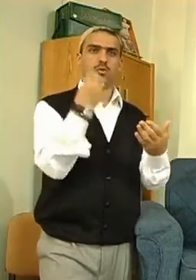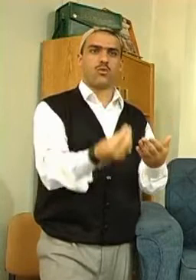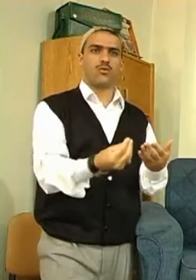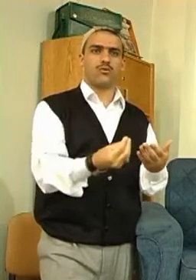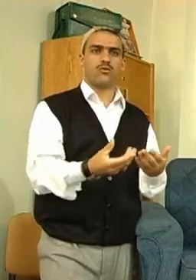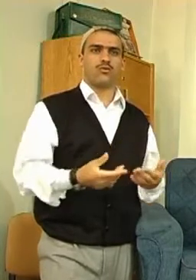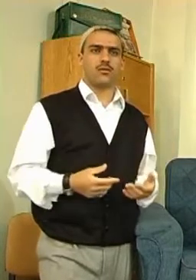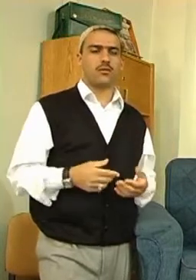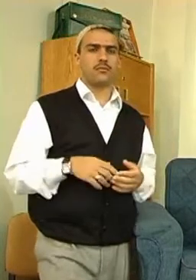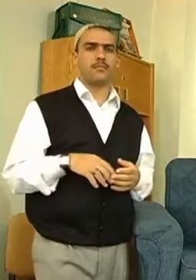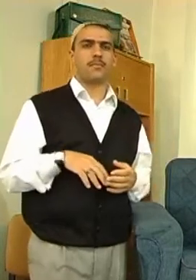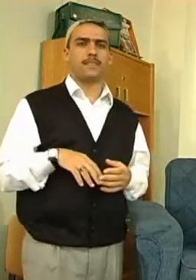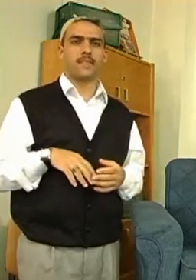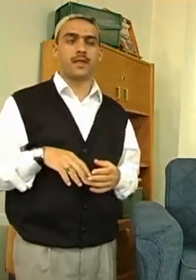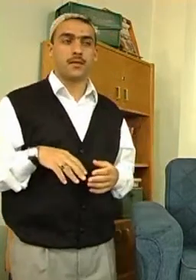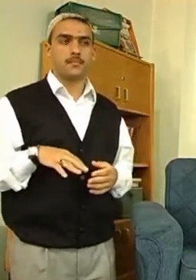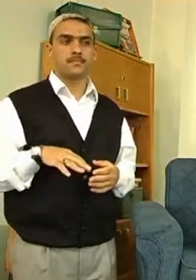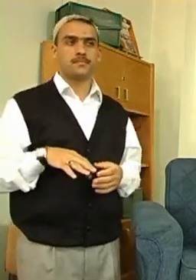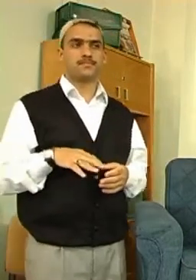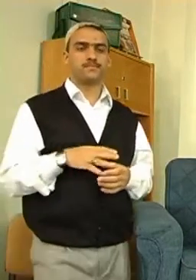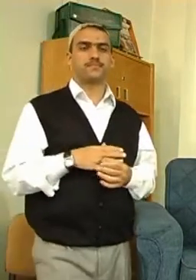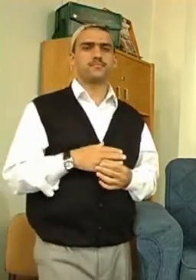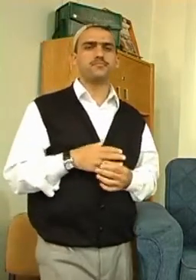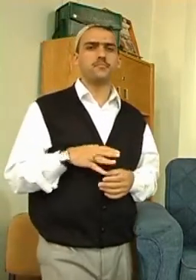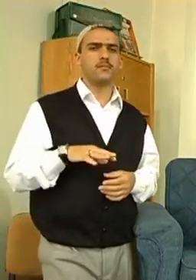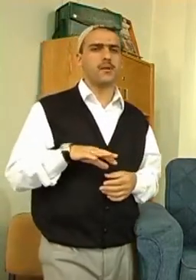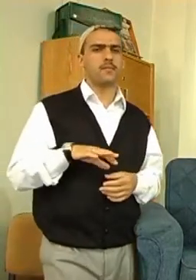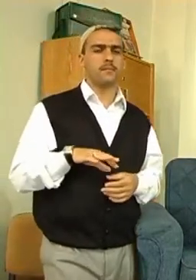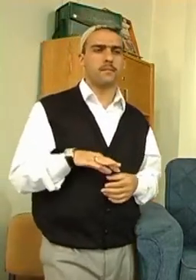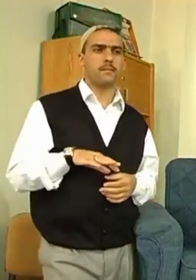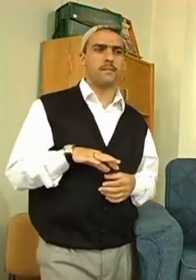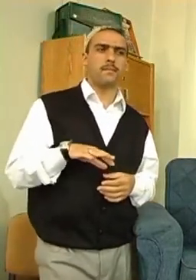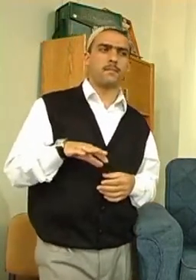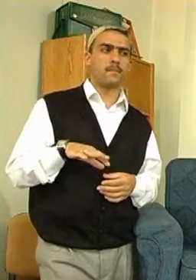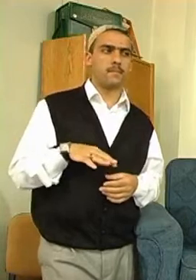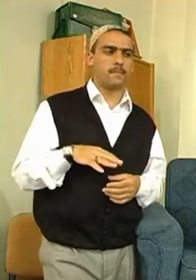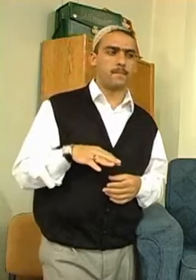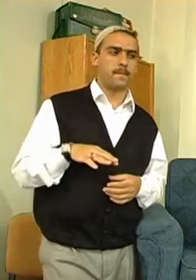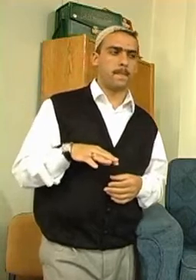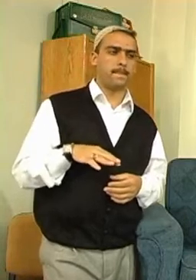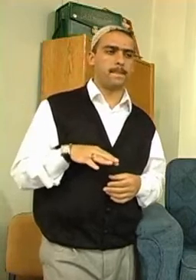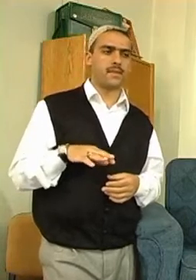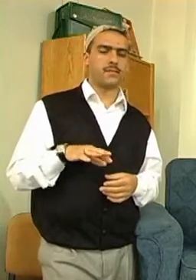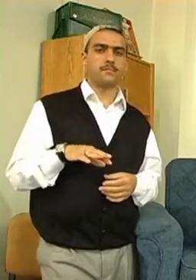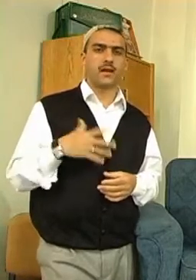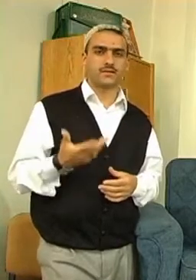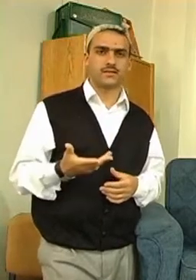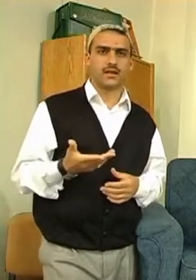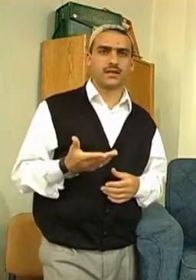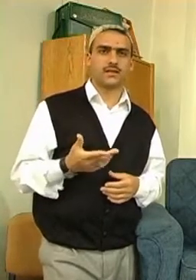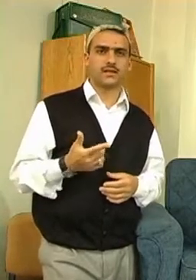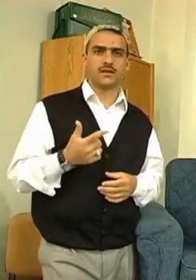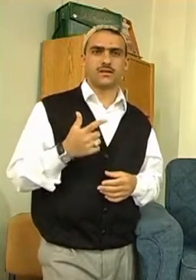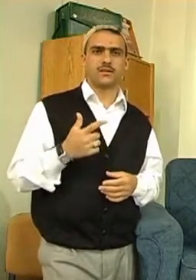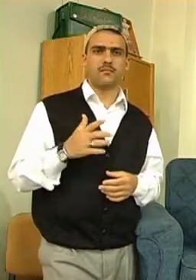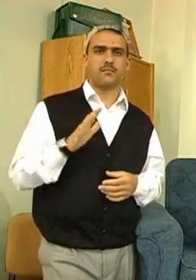kıymetdar. Bazen oluyor ki 5 kuruşluk demir gibi bir maddede 5 liralık bir